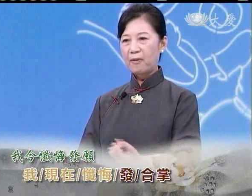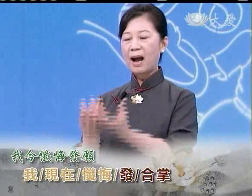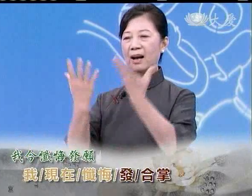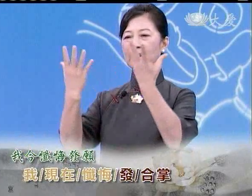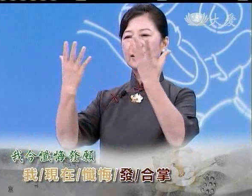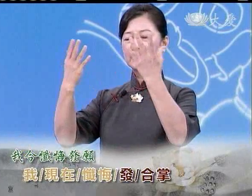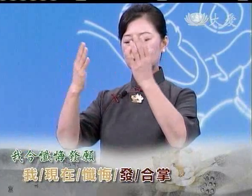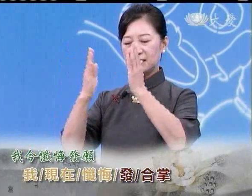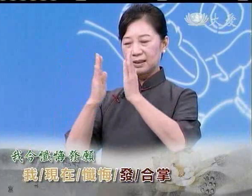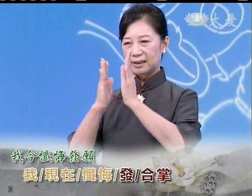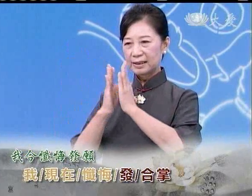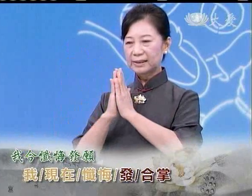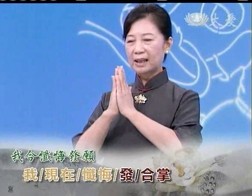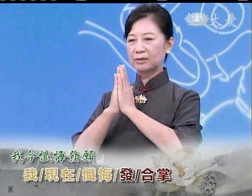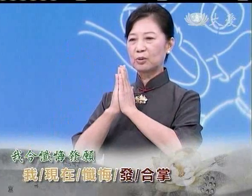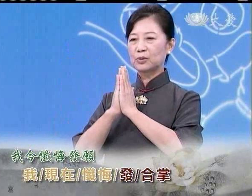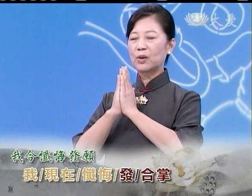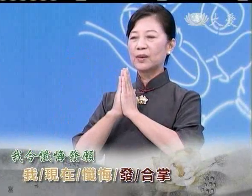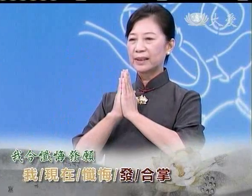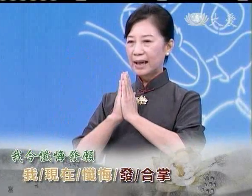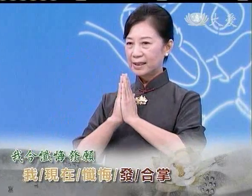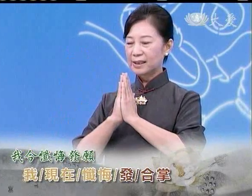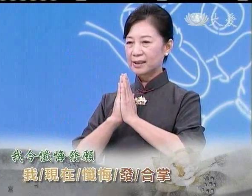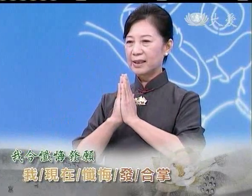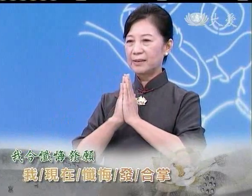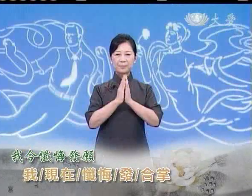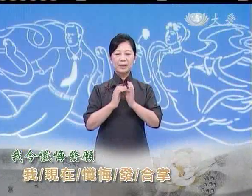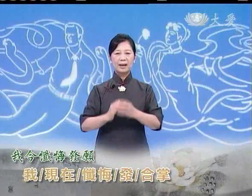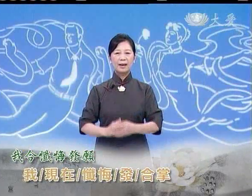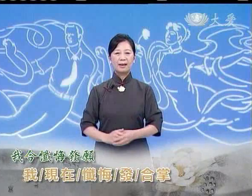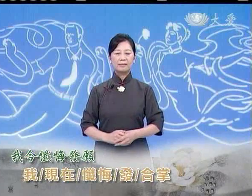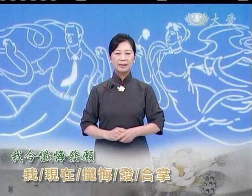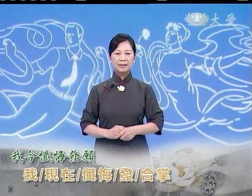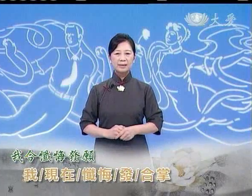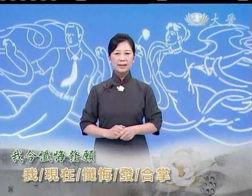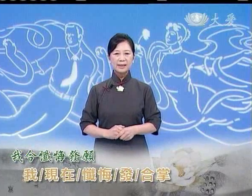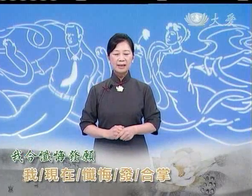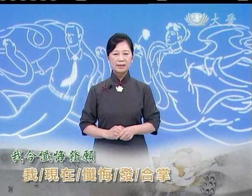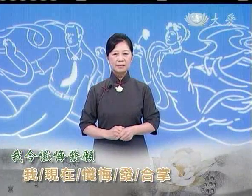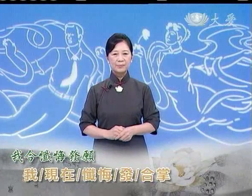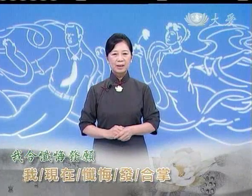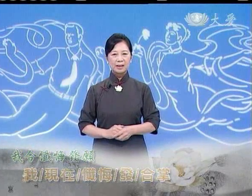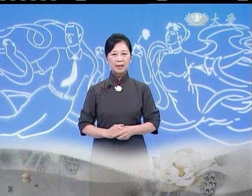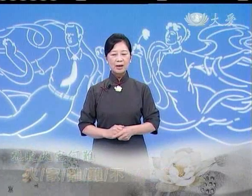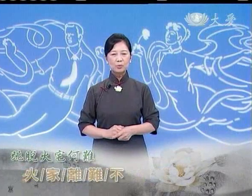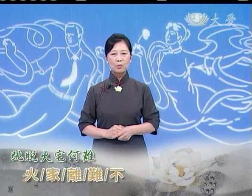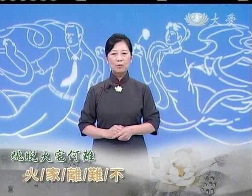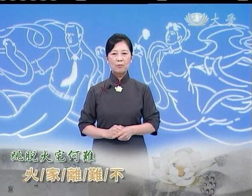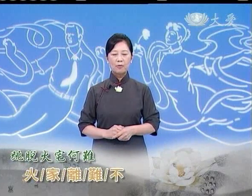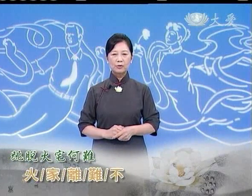发跟合掌的动作来呈现。好，接下来是跳脱火